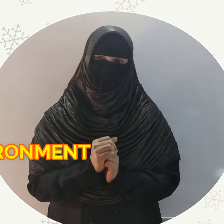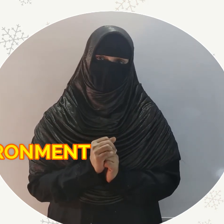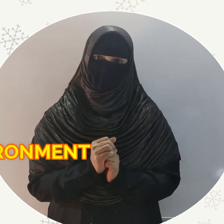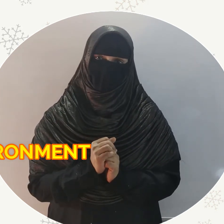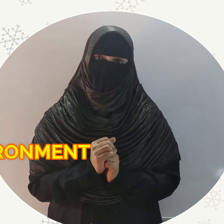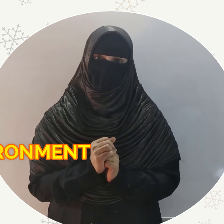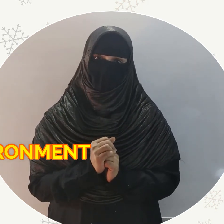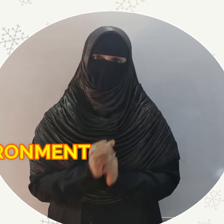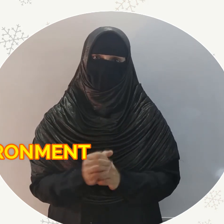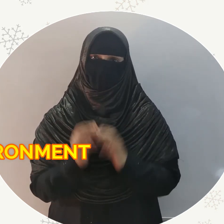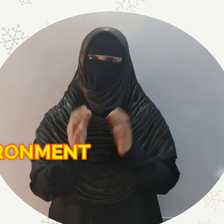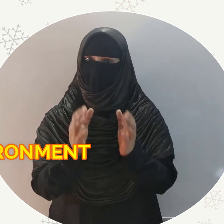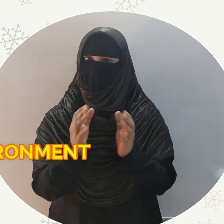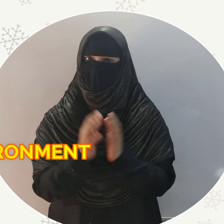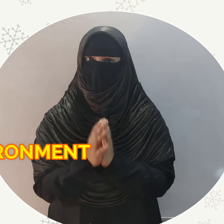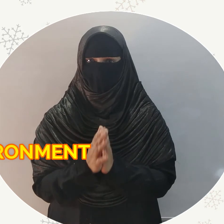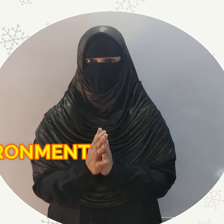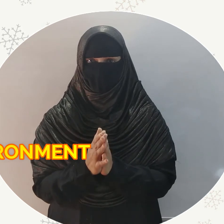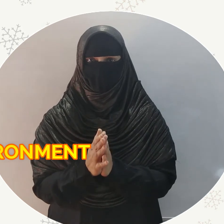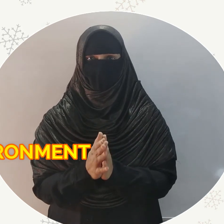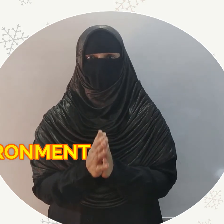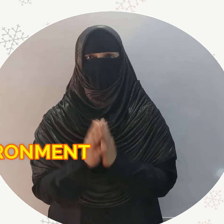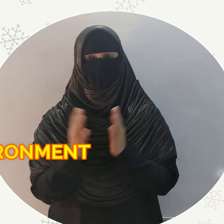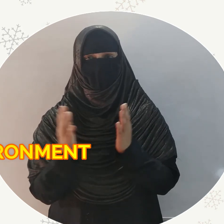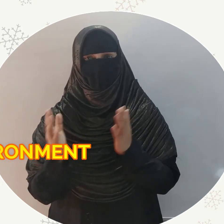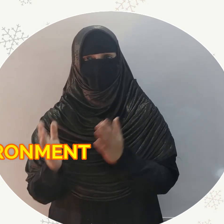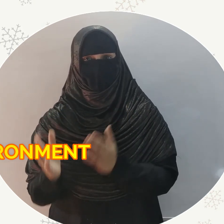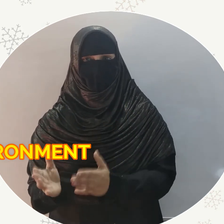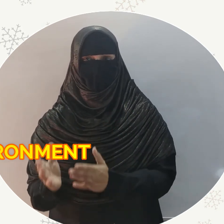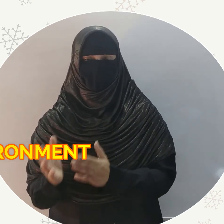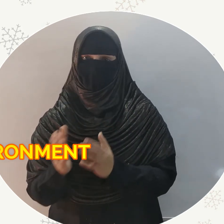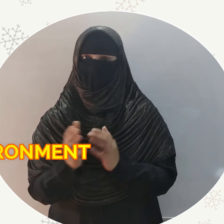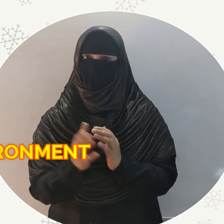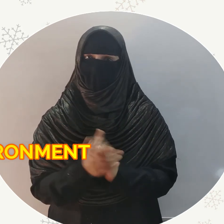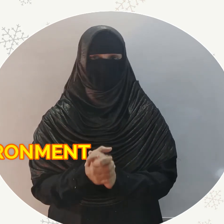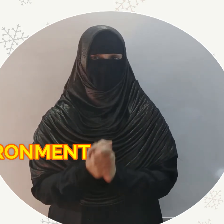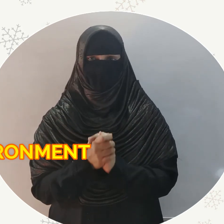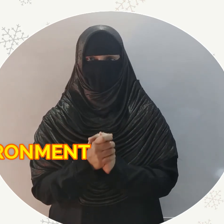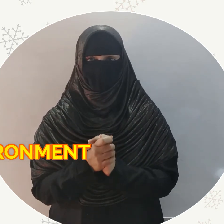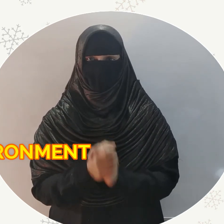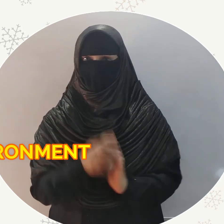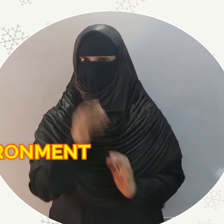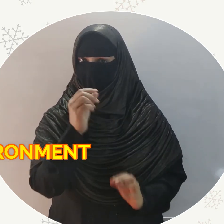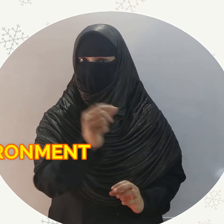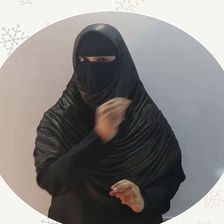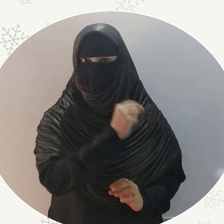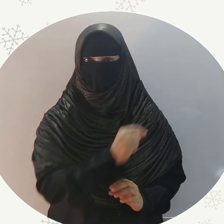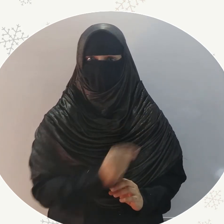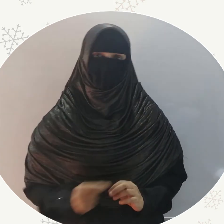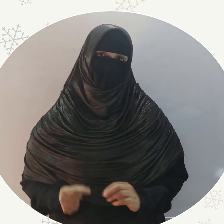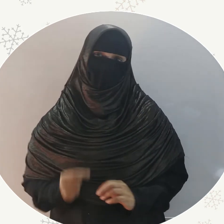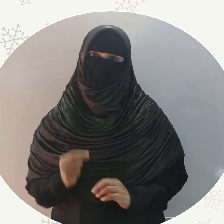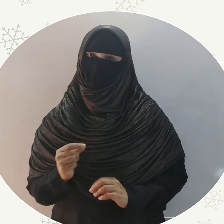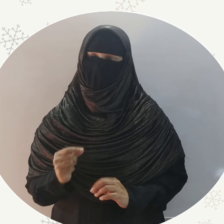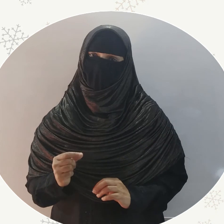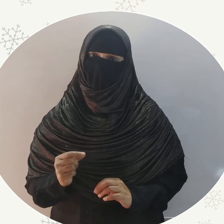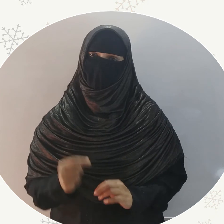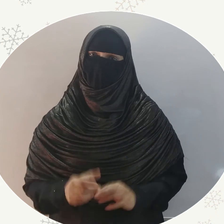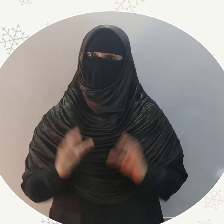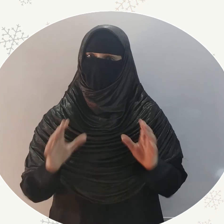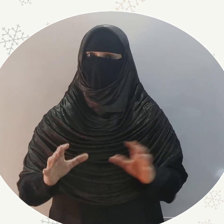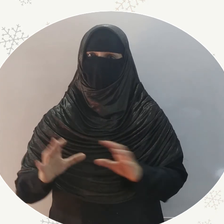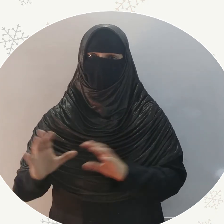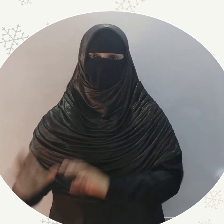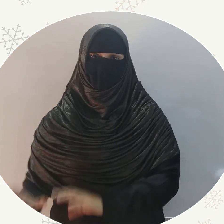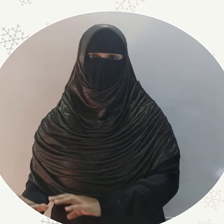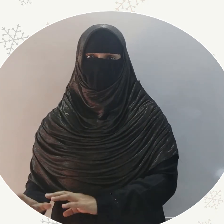എൻവയോൺമെന്റ് ഡേ നമ്മൾ സെലിബ്രേറ്റ് ചെയ്തത്. എൻവിറോൺമെന്റ് റോങ് പ്രൊണൗൺസിയേഷൻ ആണ്. കറക്റ്റ് പ്രൊണൗൺസിയേഷൻ എന്താണ്? എൻവയോൺമെന്റ്. ലോഞ്ച്. ലോഞ്ച് എന്നാണ് പറയുന്നത്.